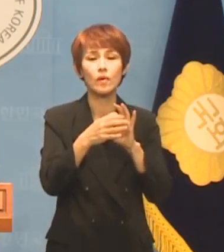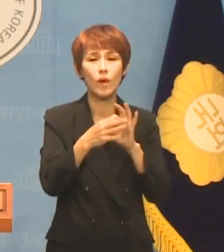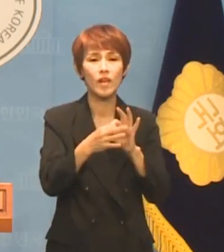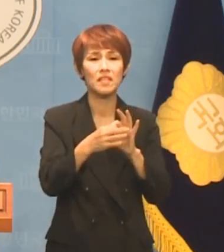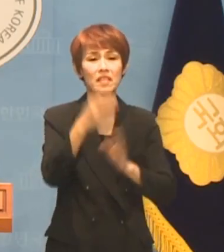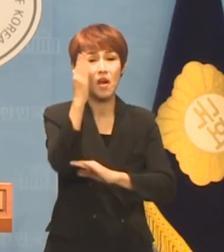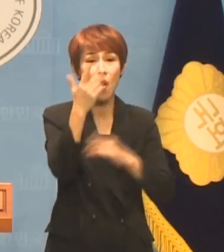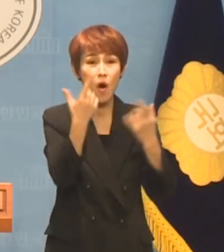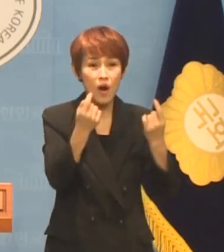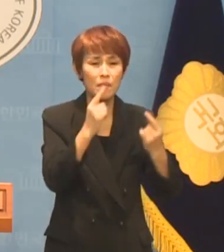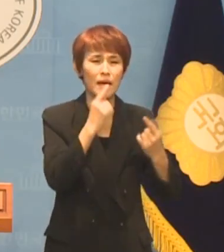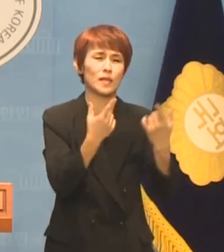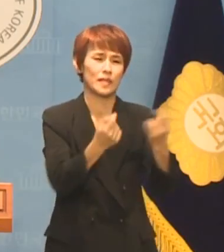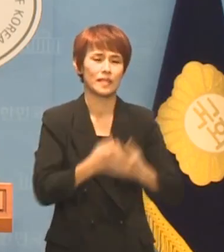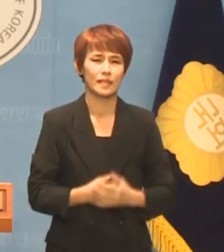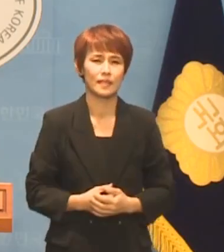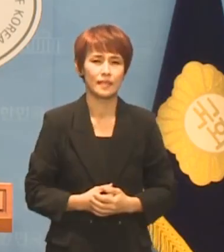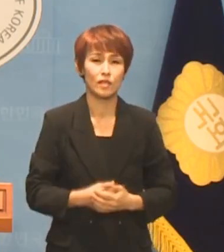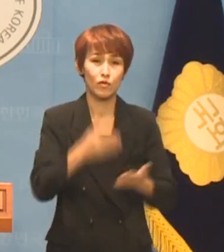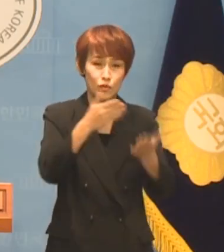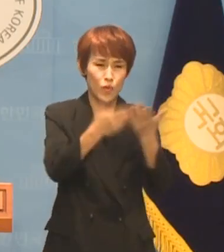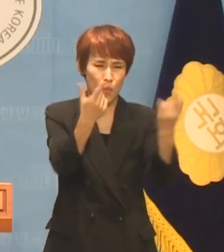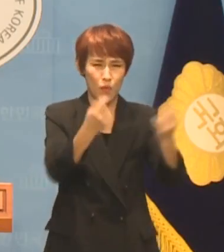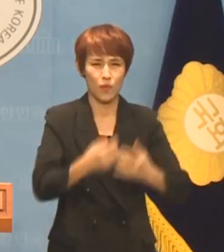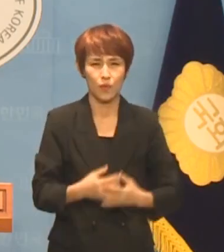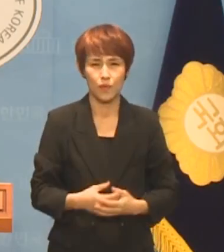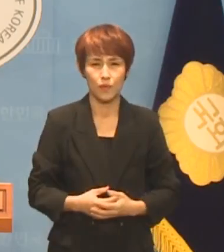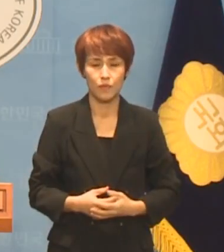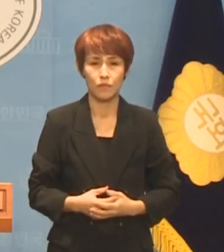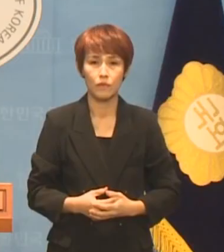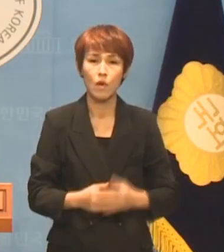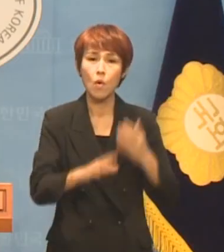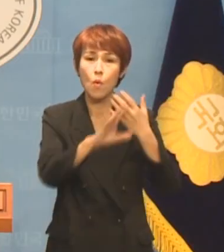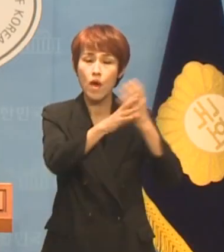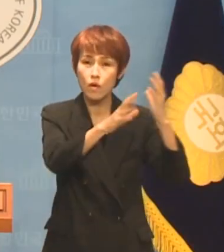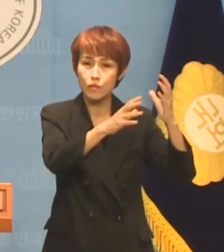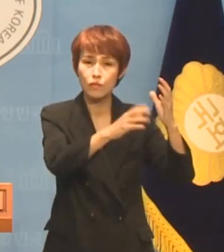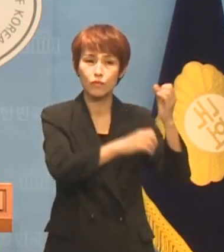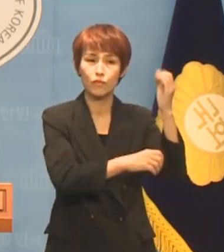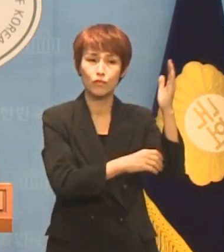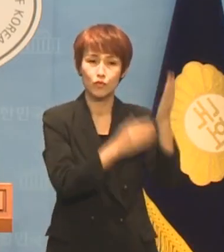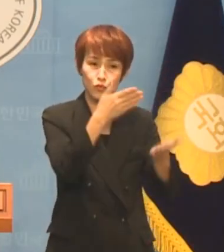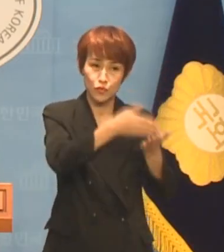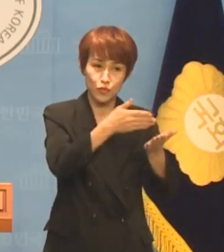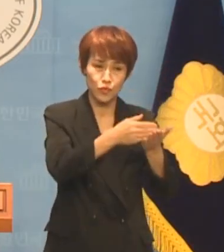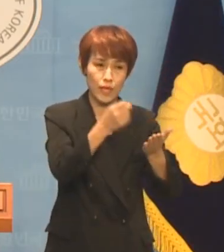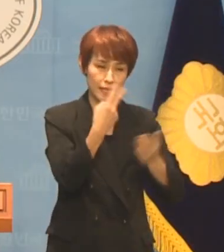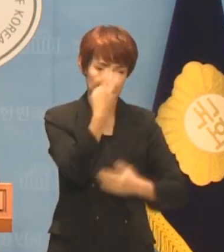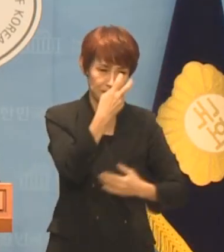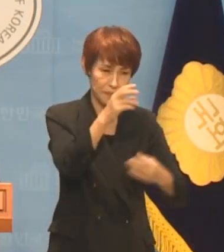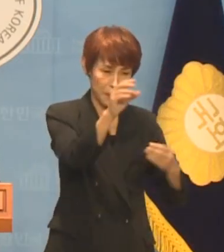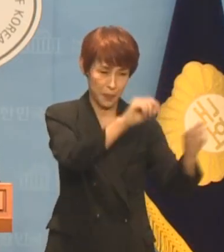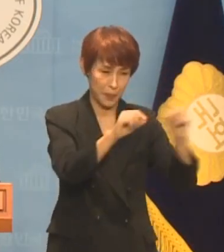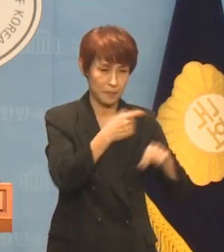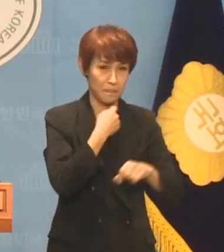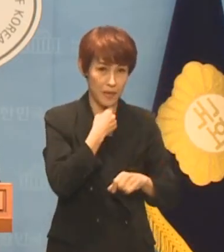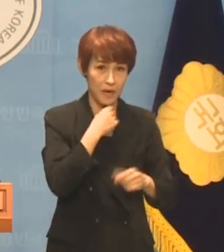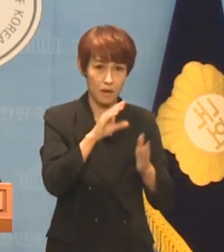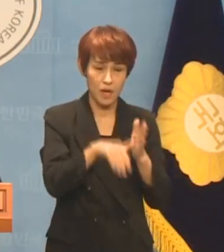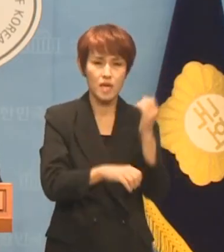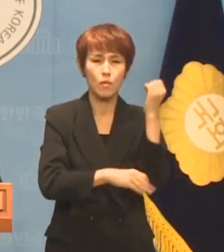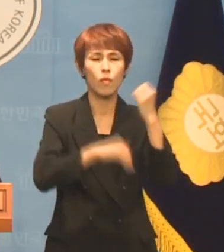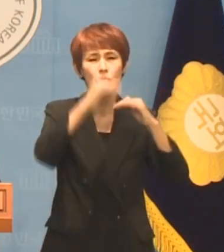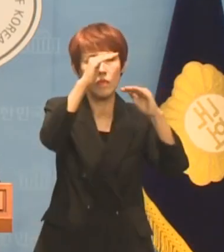공조작품답습니다. 외신을 왜곡하고 짜깁기 하려면 기본적인 사실관계부터 밝히십시오. 이재명 대표